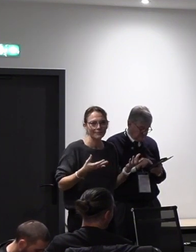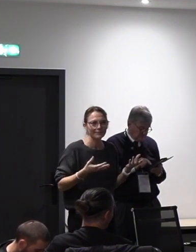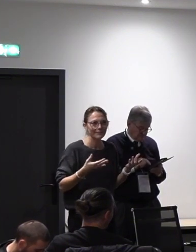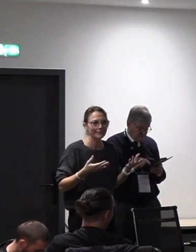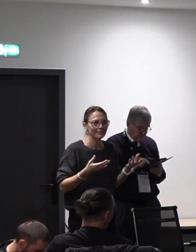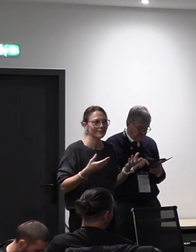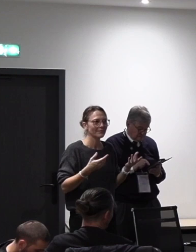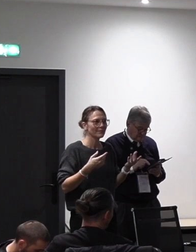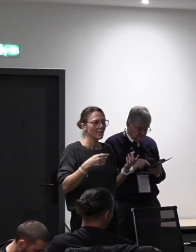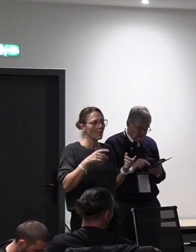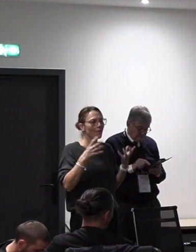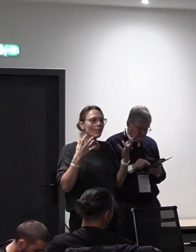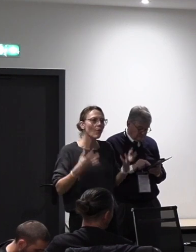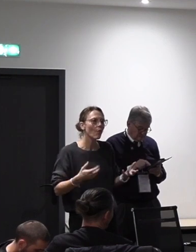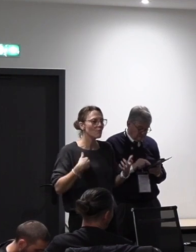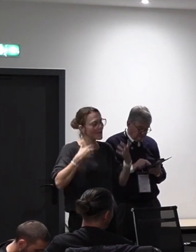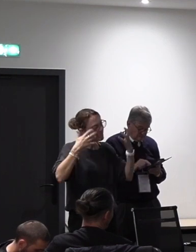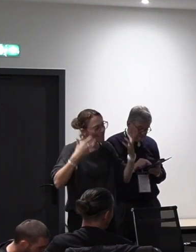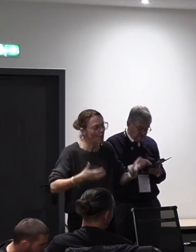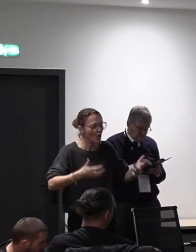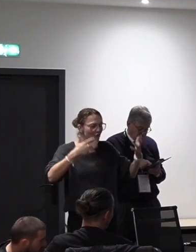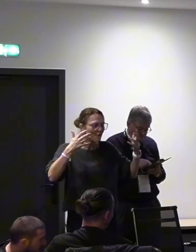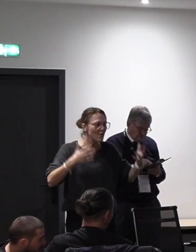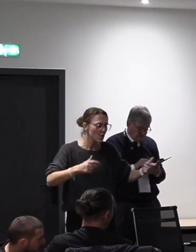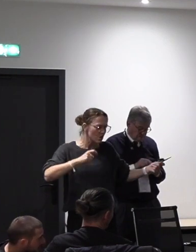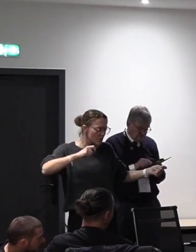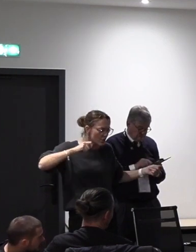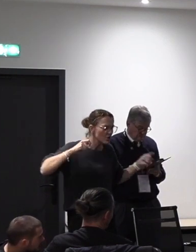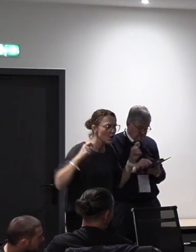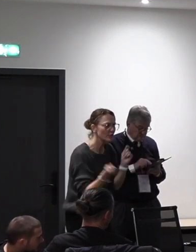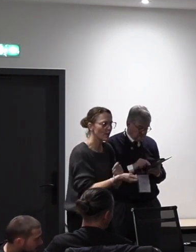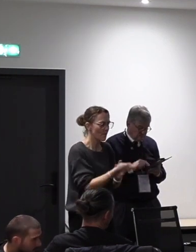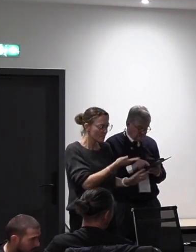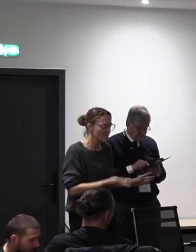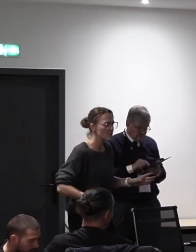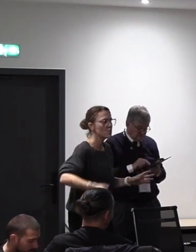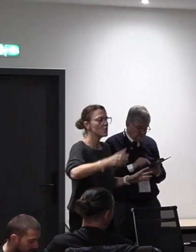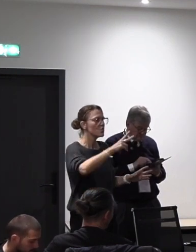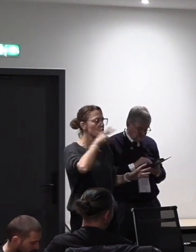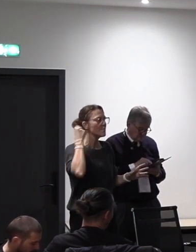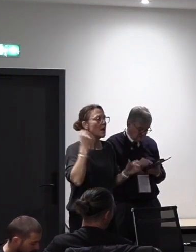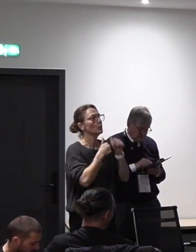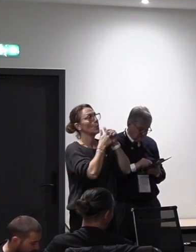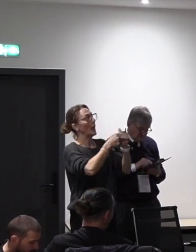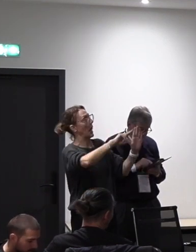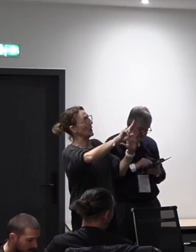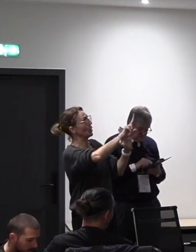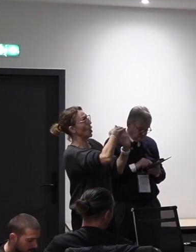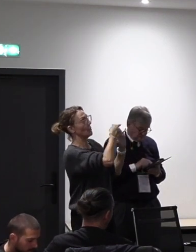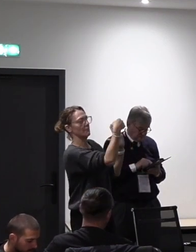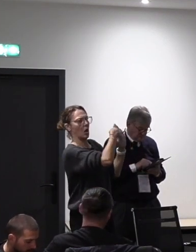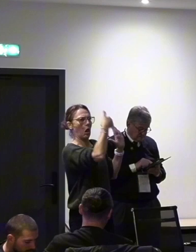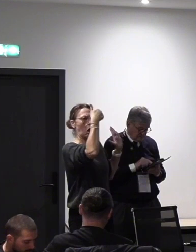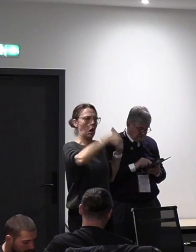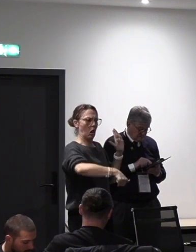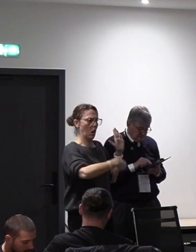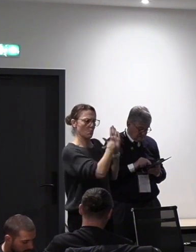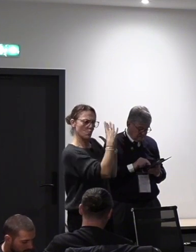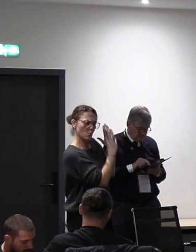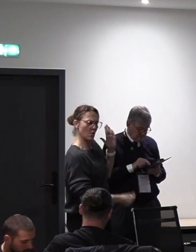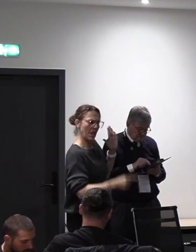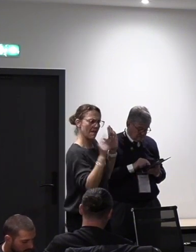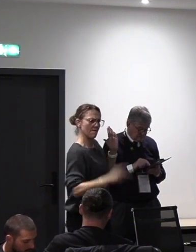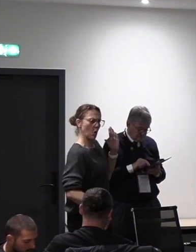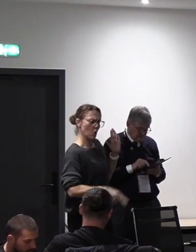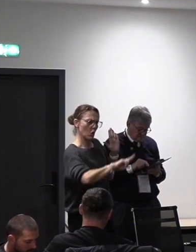soi-disant progressiste, vouloir transformer les êtres humains selon une norme que je considérerais comme étant une norme